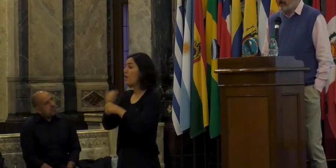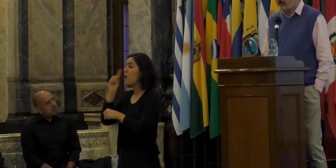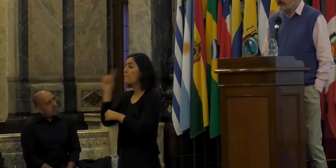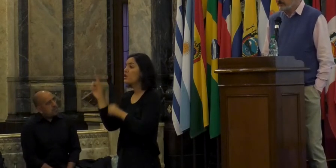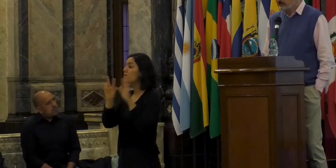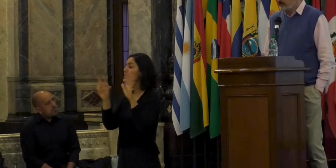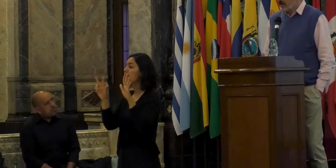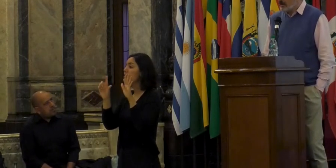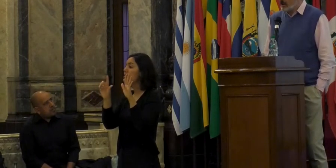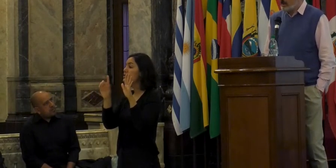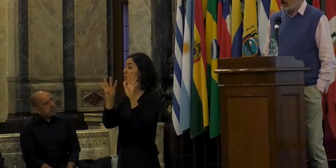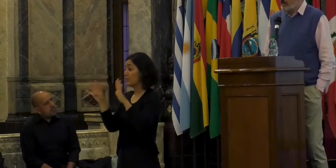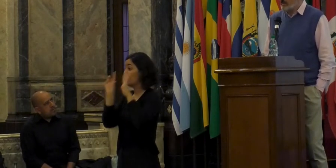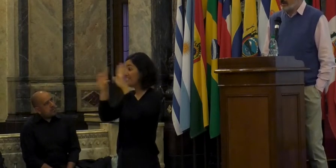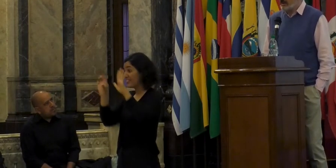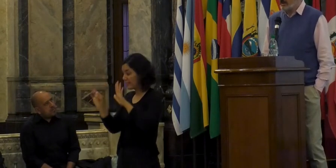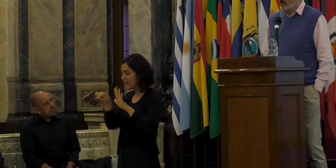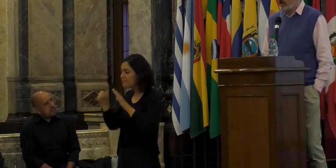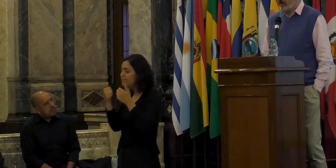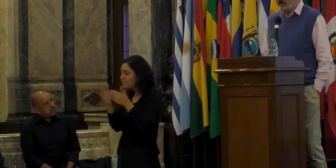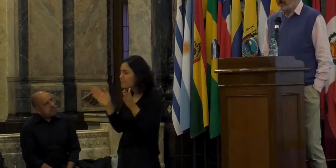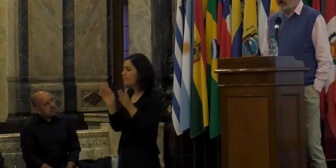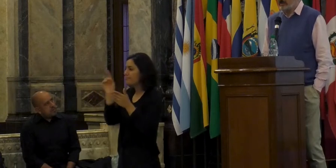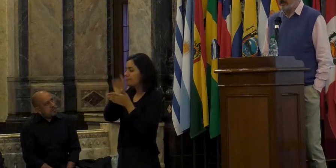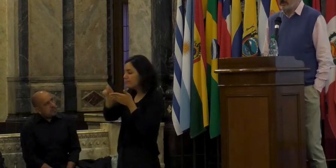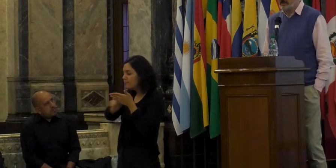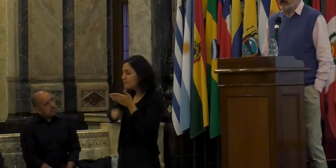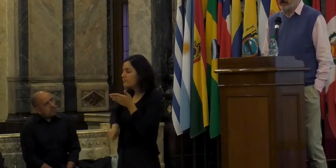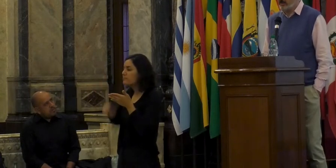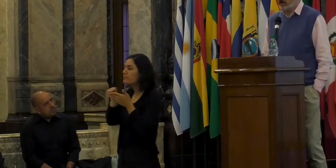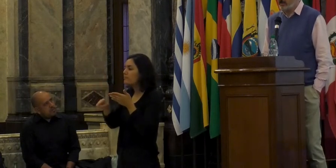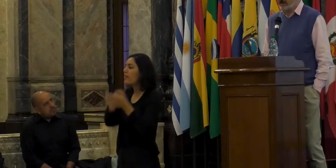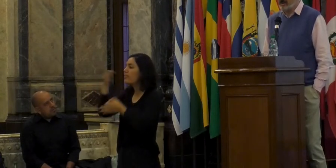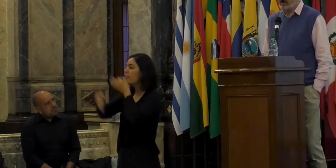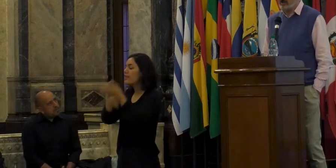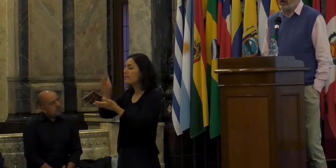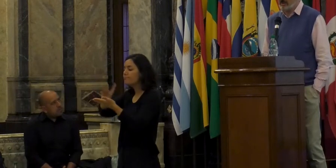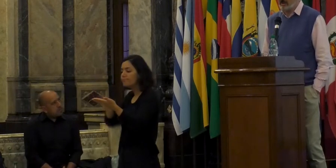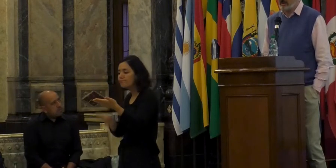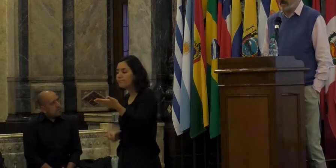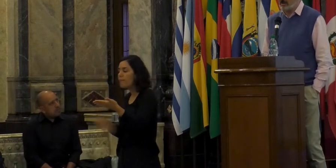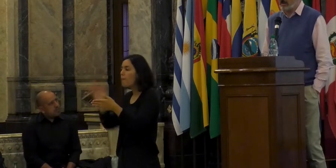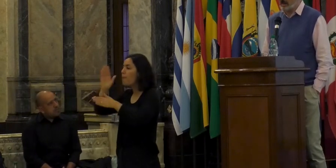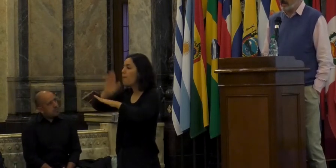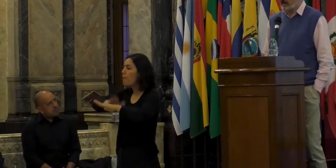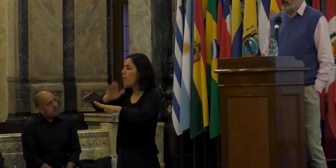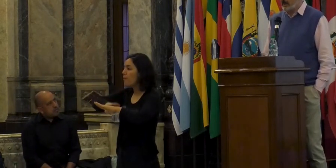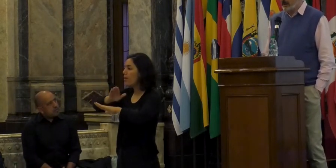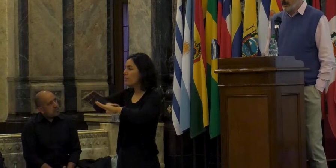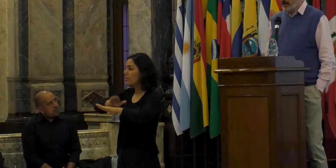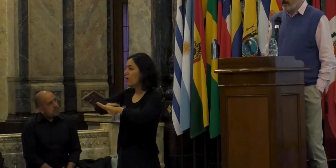70. Yo creo que describe muy bien un momento que podríamos probablemente